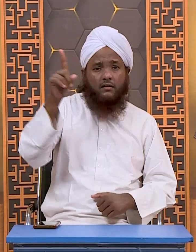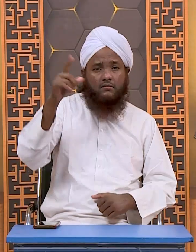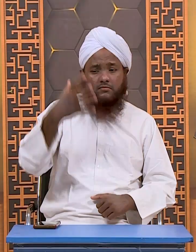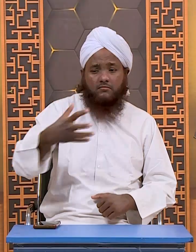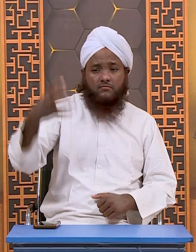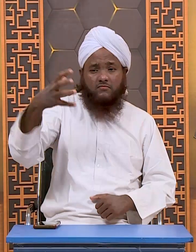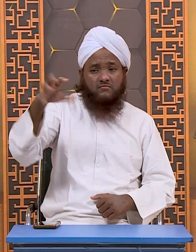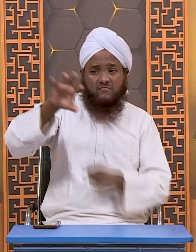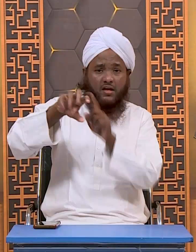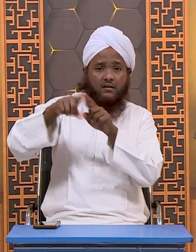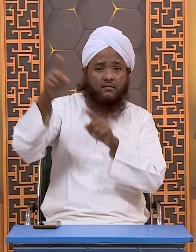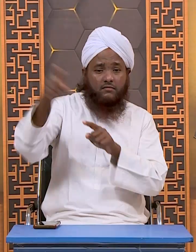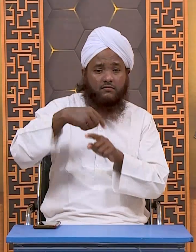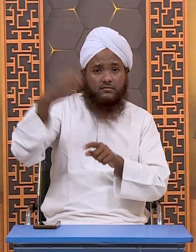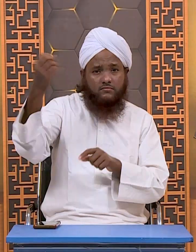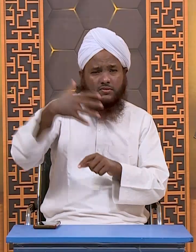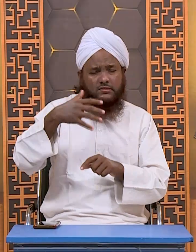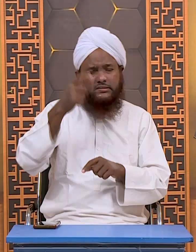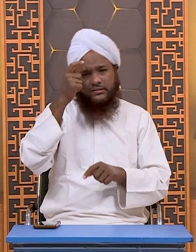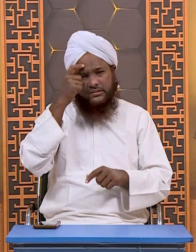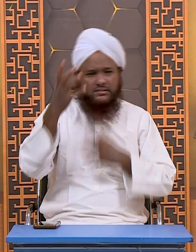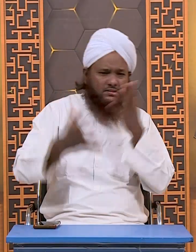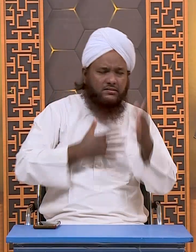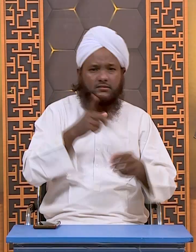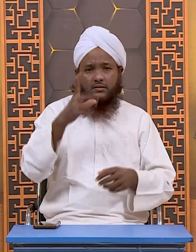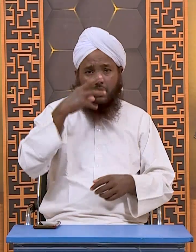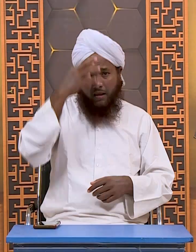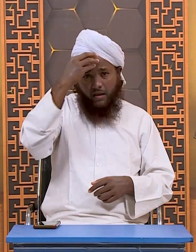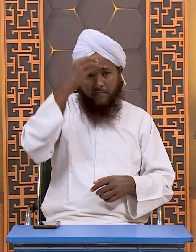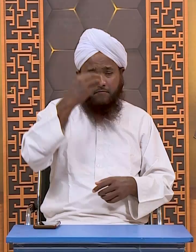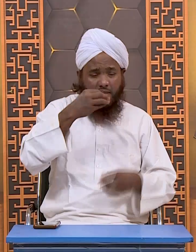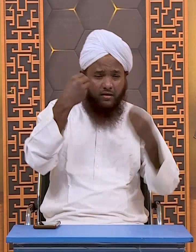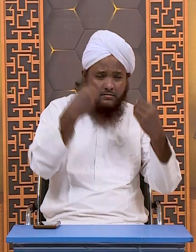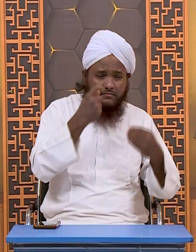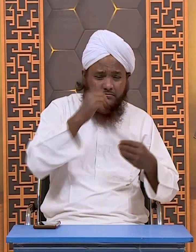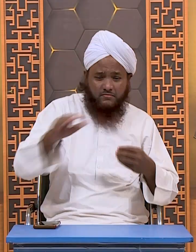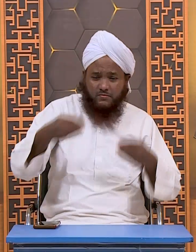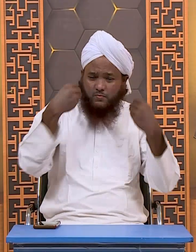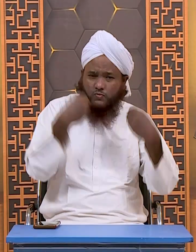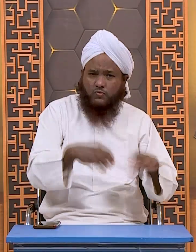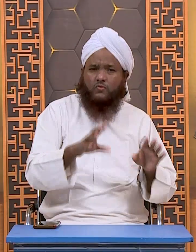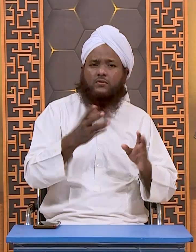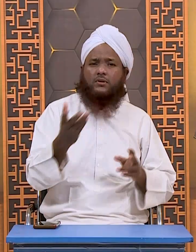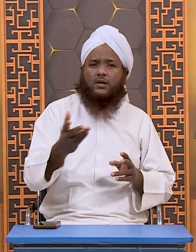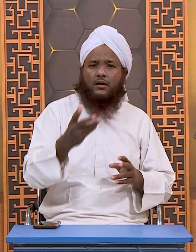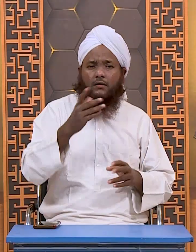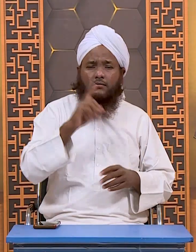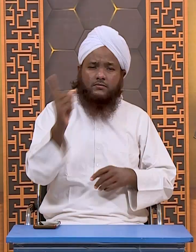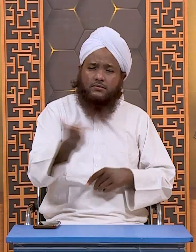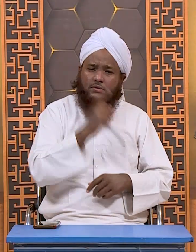برسا رہا ہوگا، نفسی نفسی کا عالم ہوگا، ماں اپنی بیٹی سے بھاگ رہی ہے، باپ اپنے بیٹے سے بھاگ رہا ہے، سارے رشتے ختم،